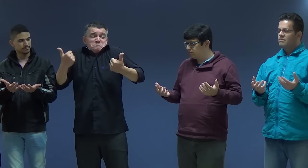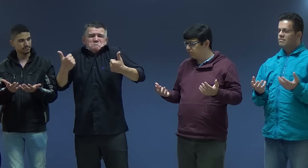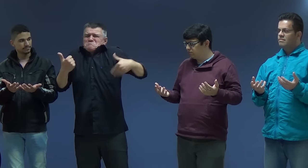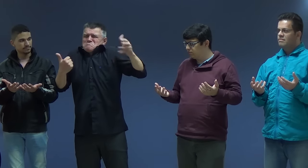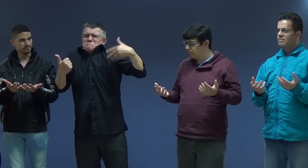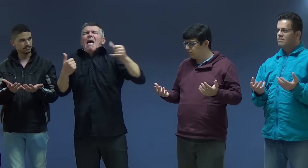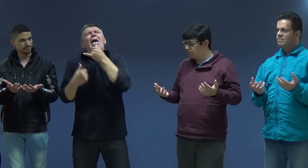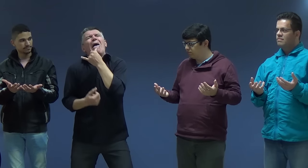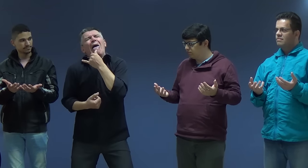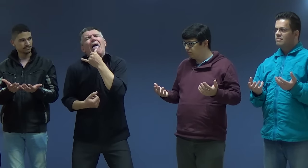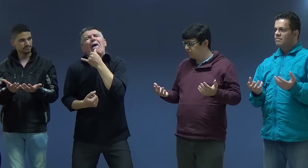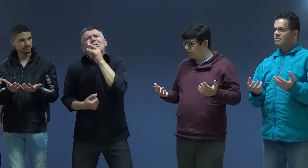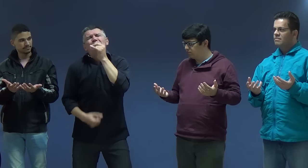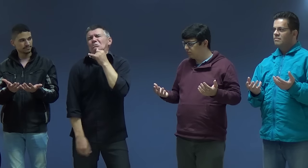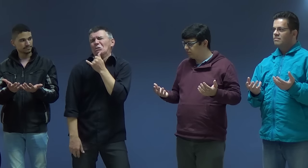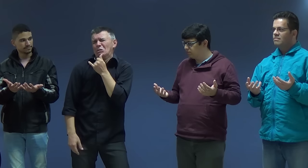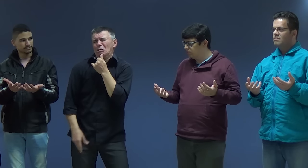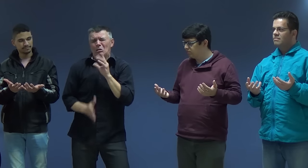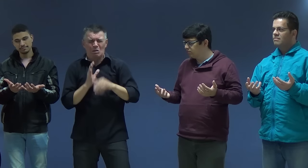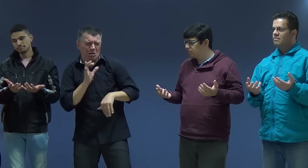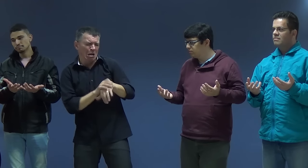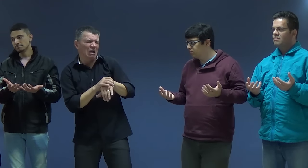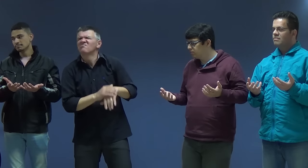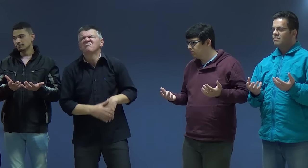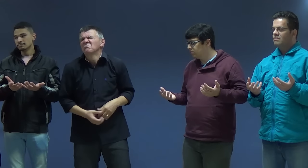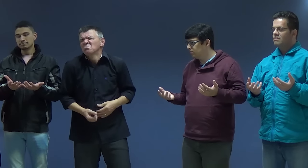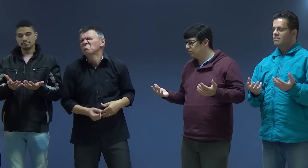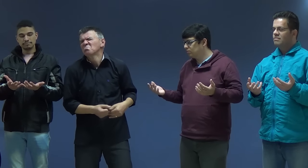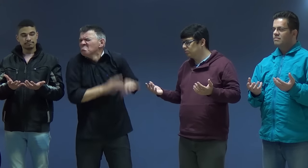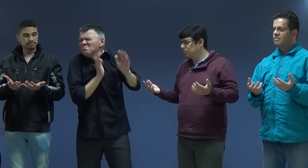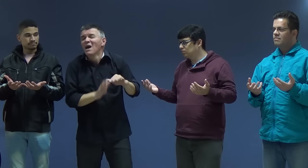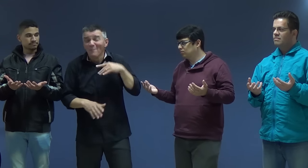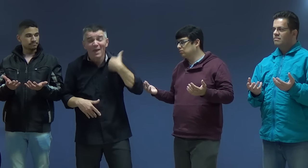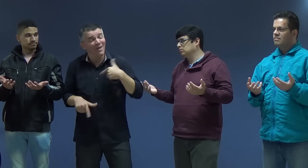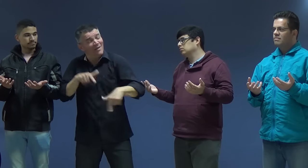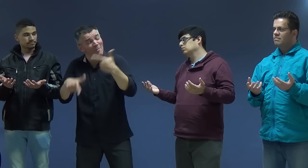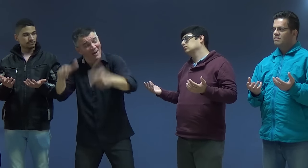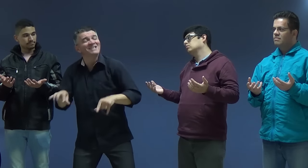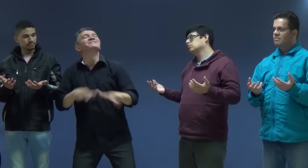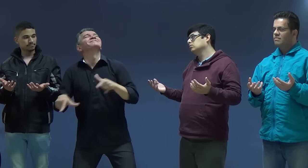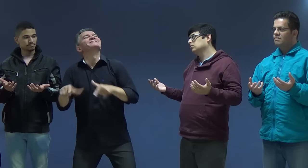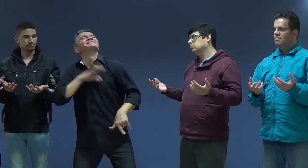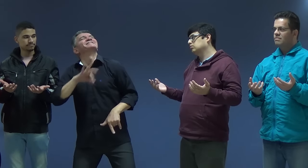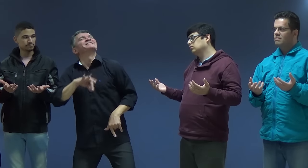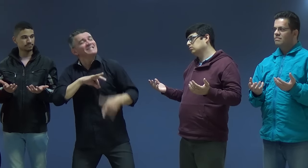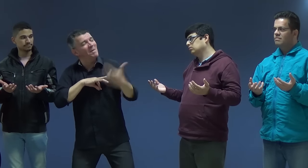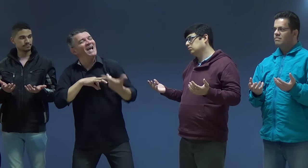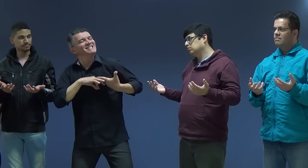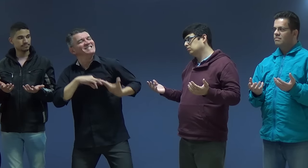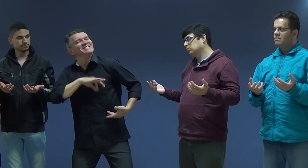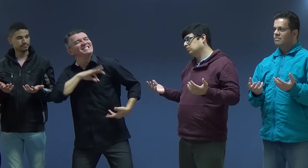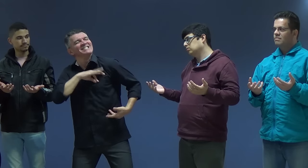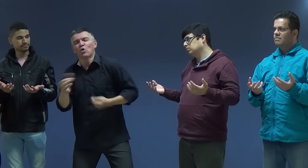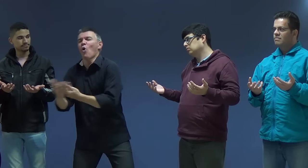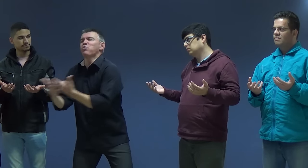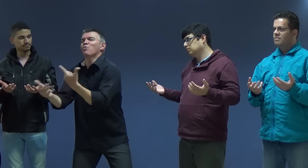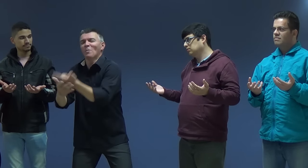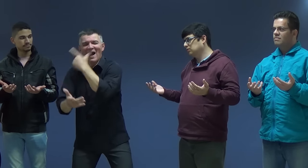dinheiro, tudo bem, mas o mais importante é a vida. Às vezes a gente fica triste, mas isso não tem importância. Porque a gente vai trabalhar, vai ganhar um salário